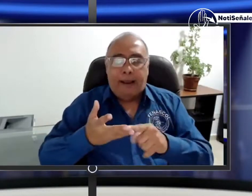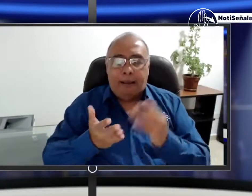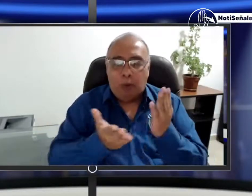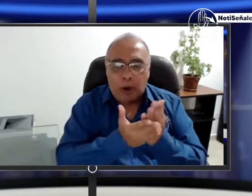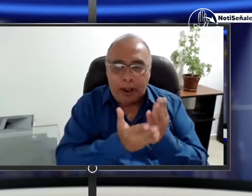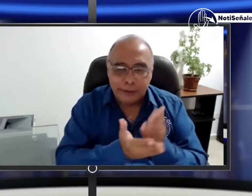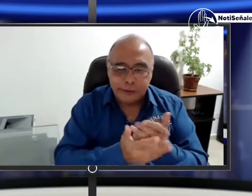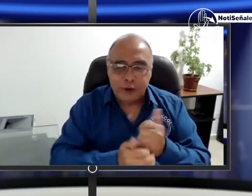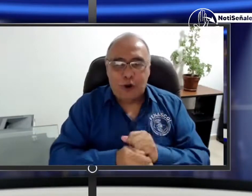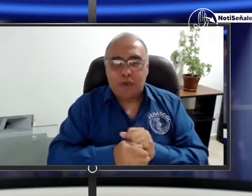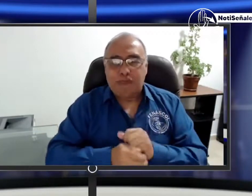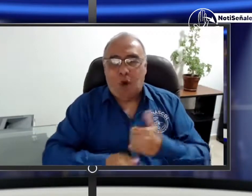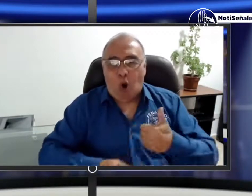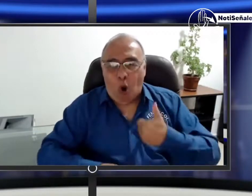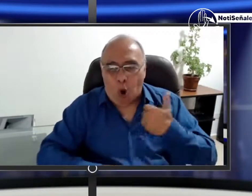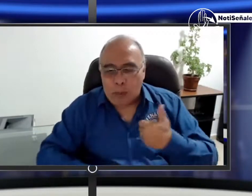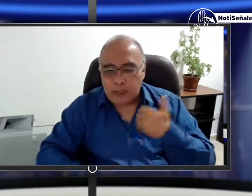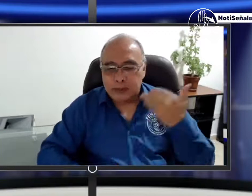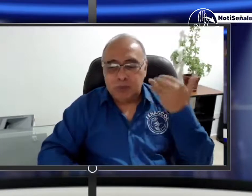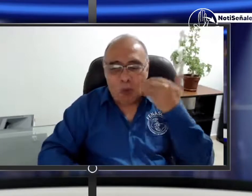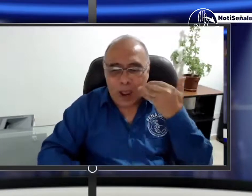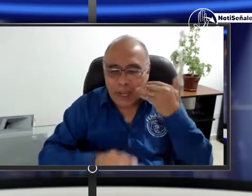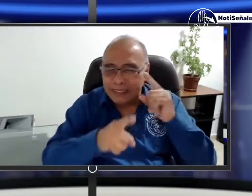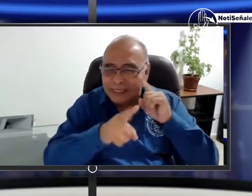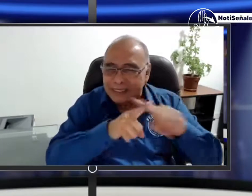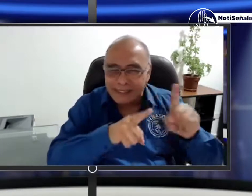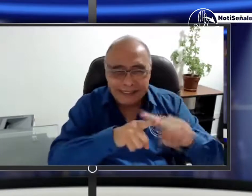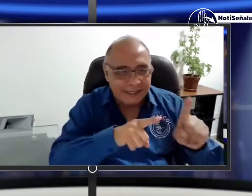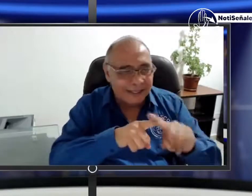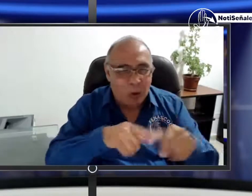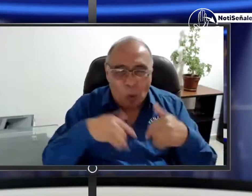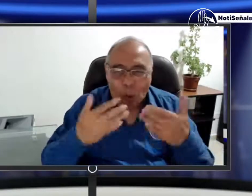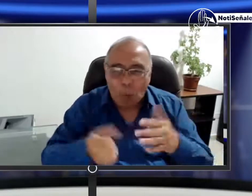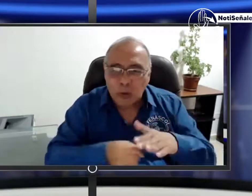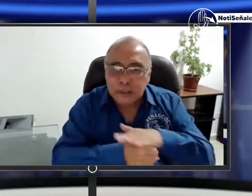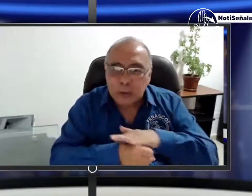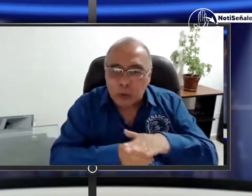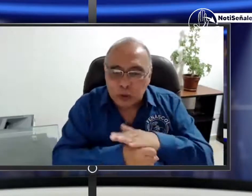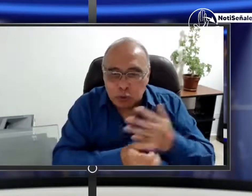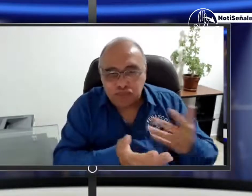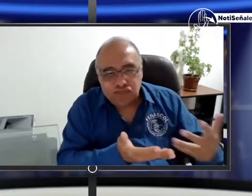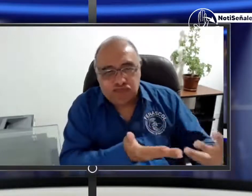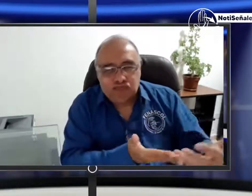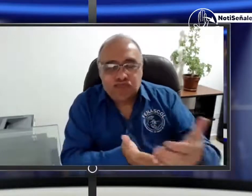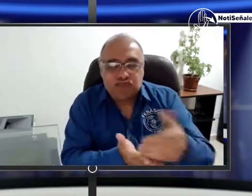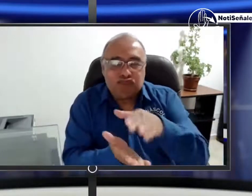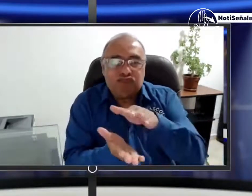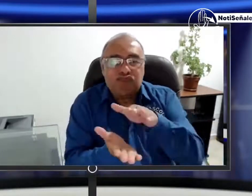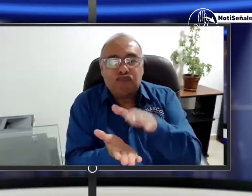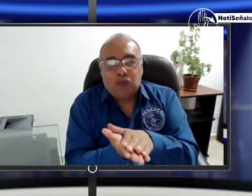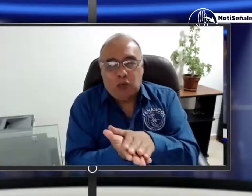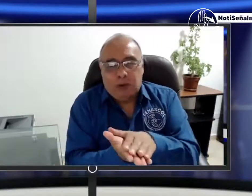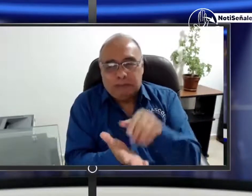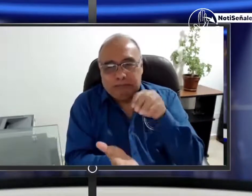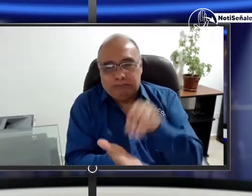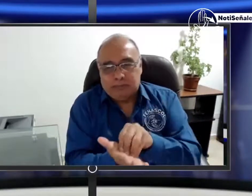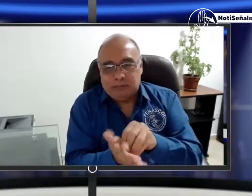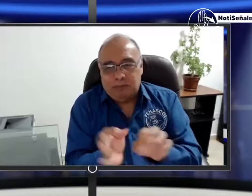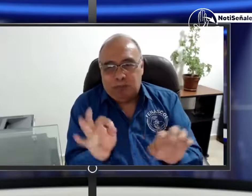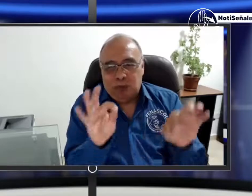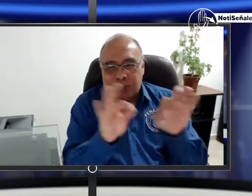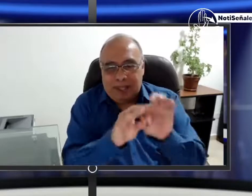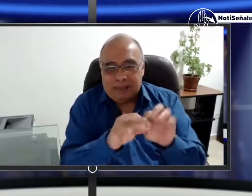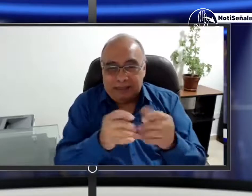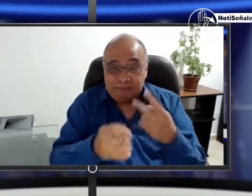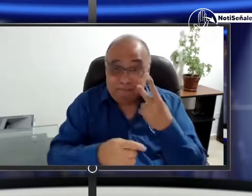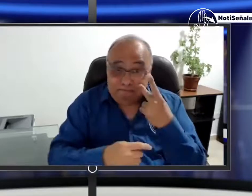desde la planeación lingüística el código de ética a la educación temas relacionados a las mujeres sordas y a los